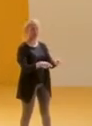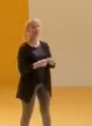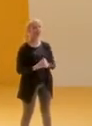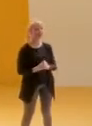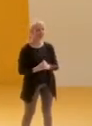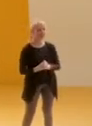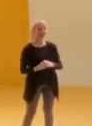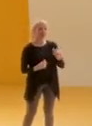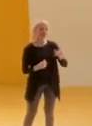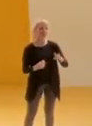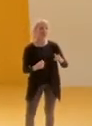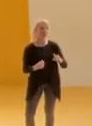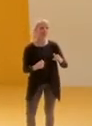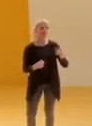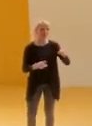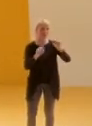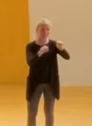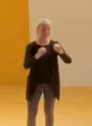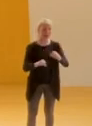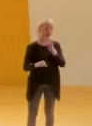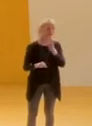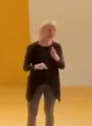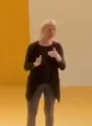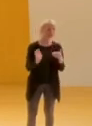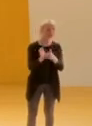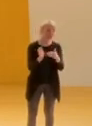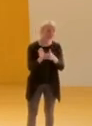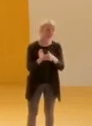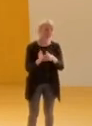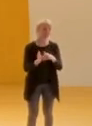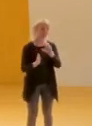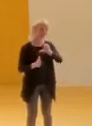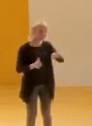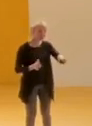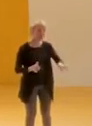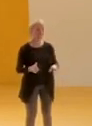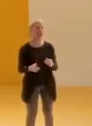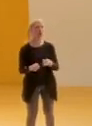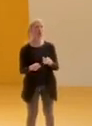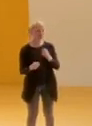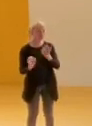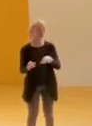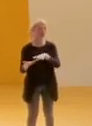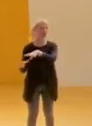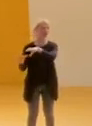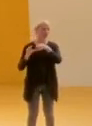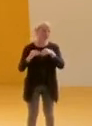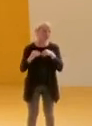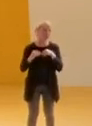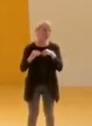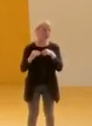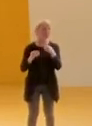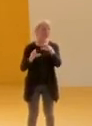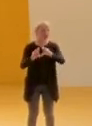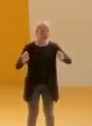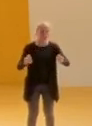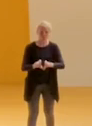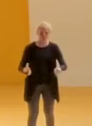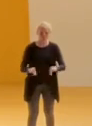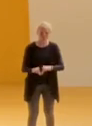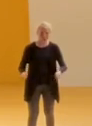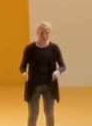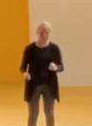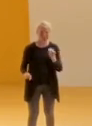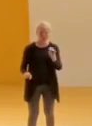przedstawiciele banku rezerwy Federalnej schodzą to skarbca i na kilku szufladach zawierających odpowiednie Ilość złota